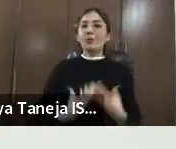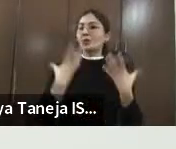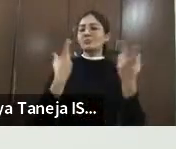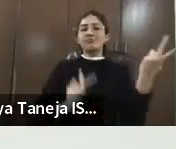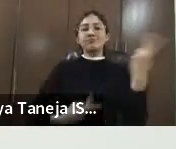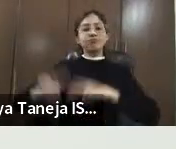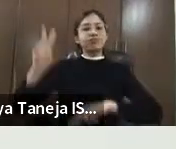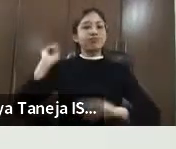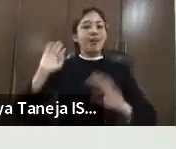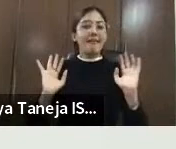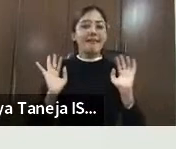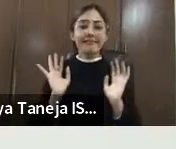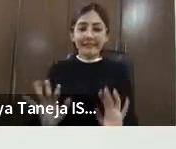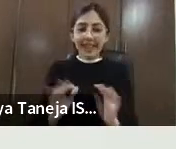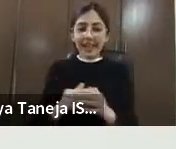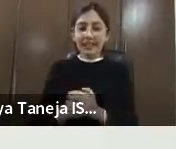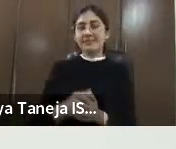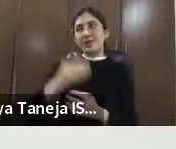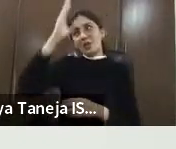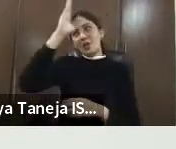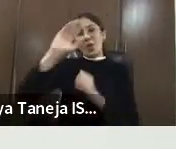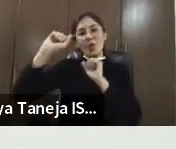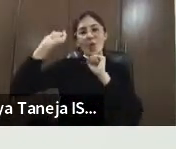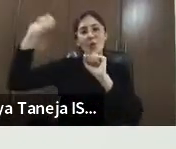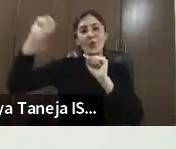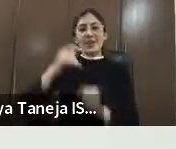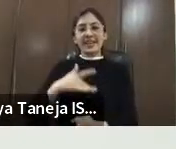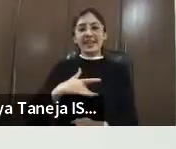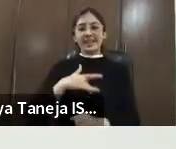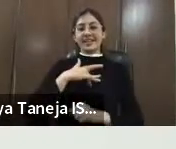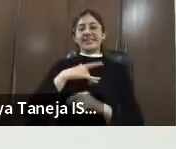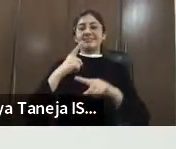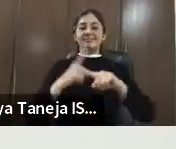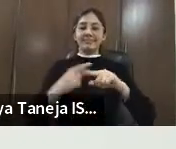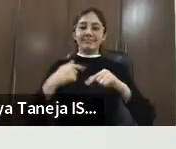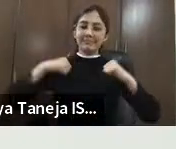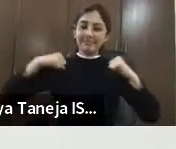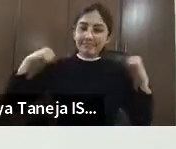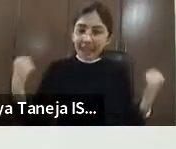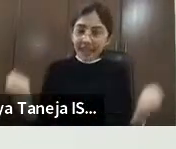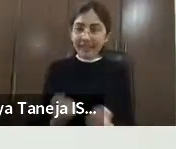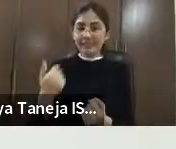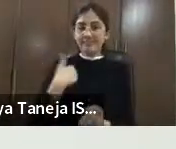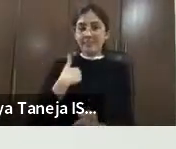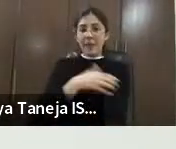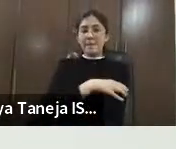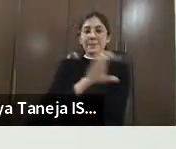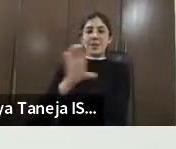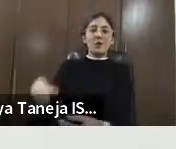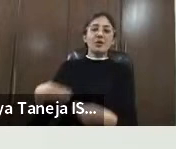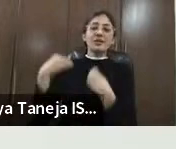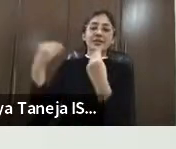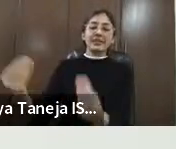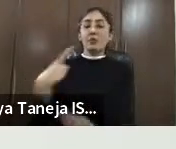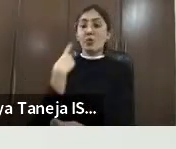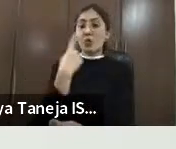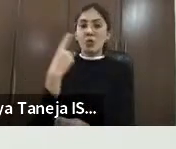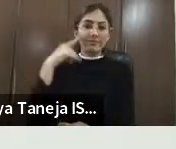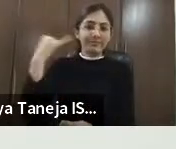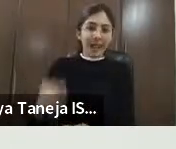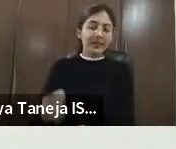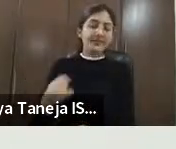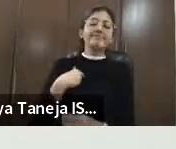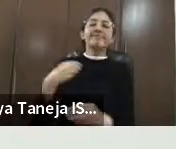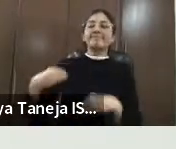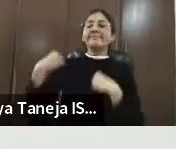रहा। प्रभु प्रयास से मैं मेरे शक्तिबाधित साथियों की भलाई के लिए प्रयासरत